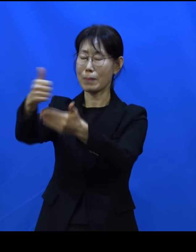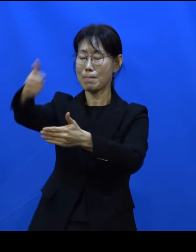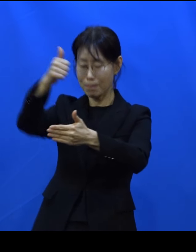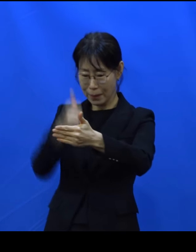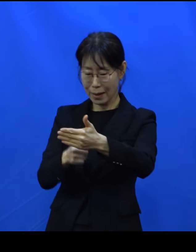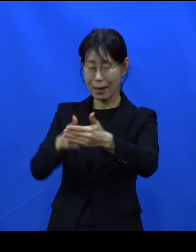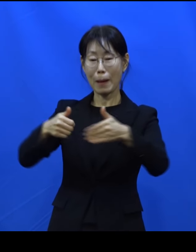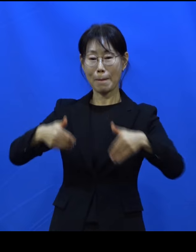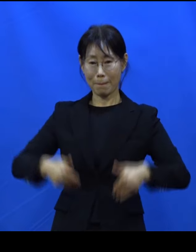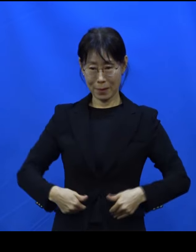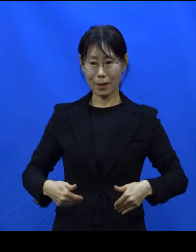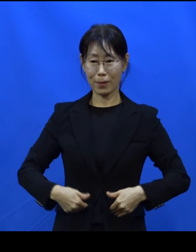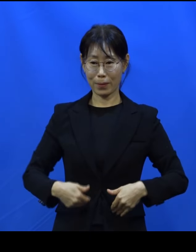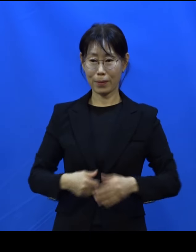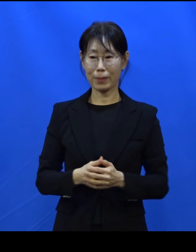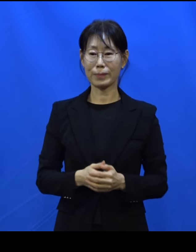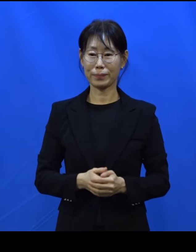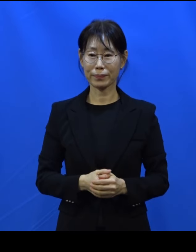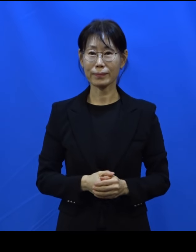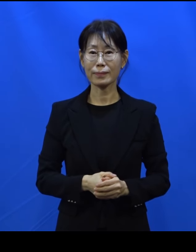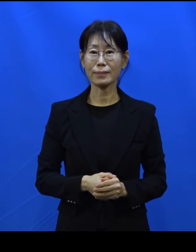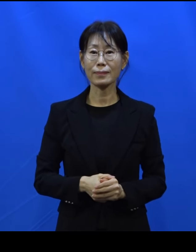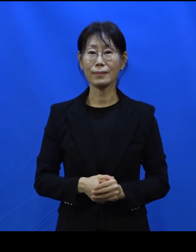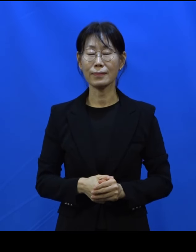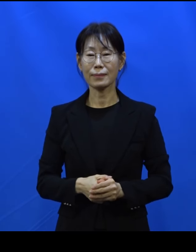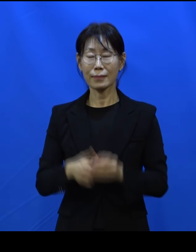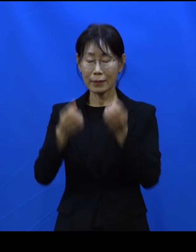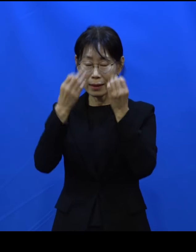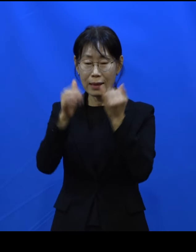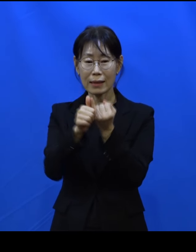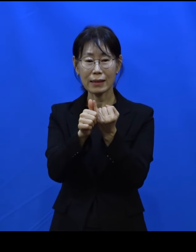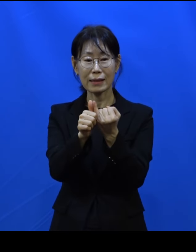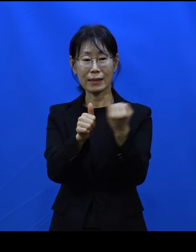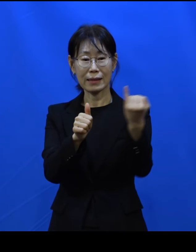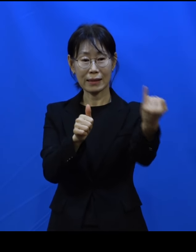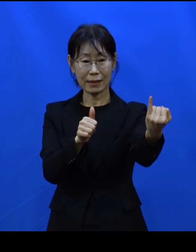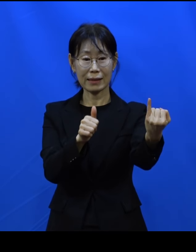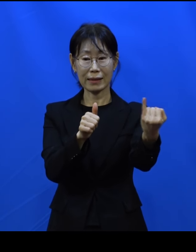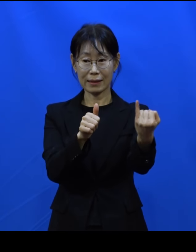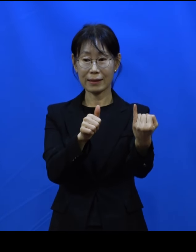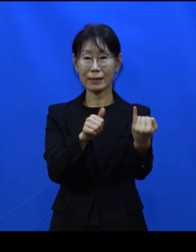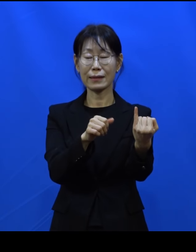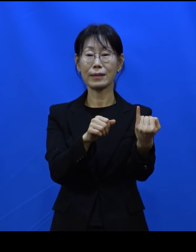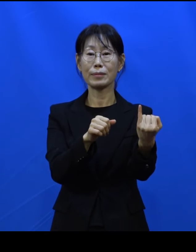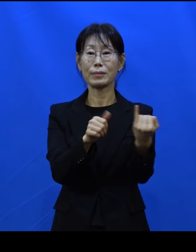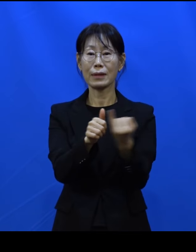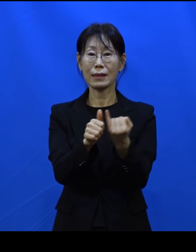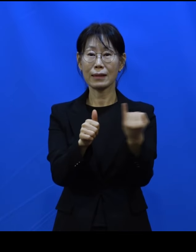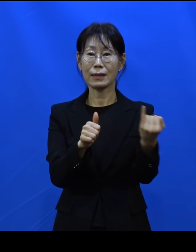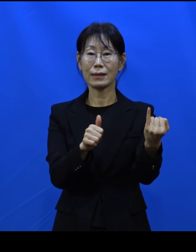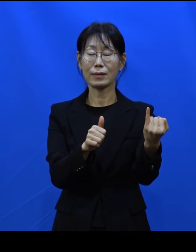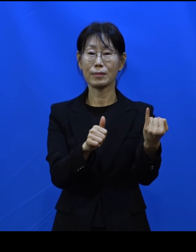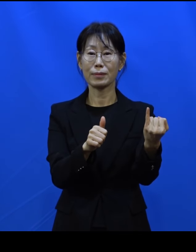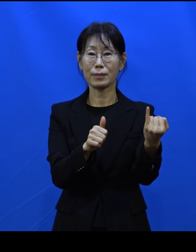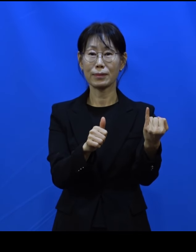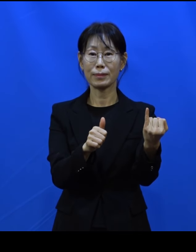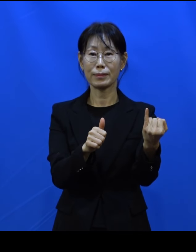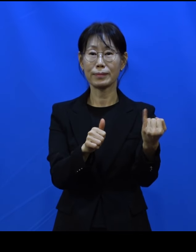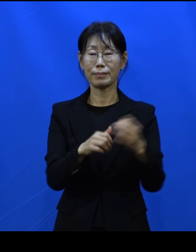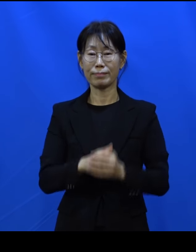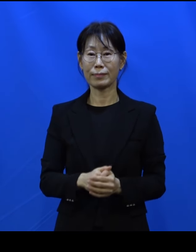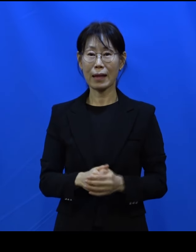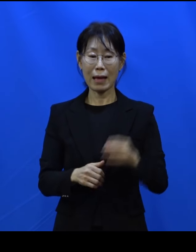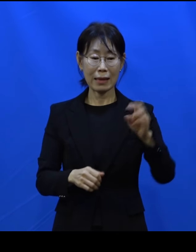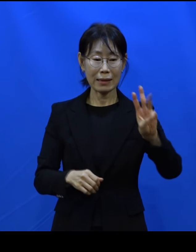자, 신부는 구경꾼들의 시선과 감탄을 자신에게서 신랑에게로 돌리는 겁니다. 그래서 실제를